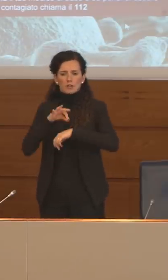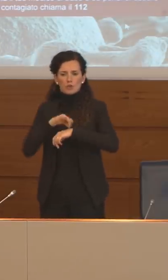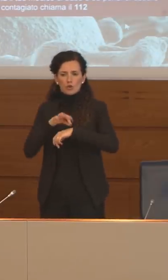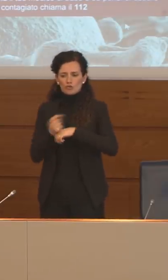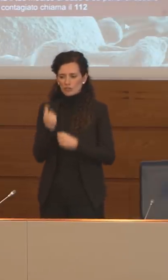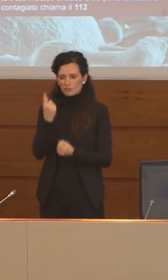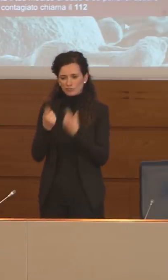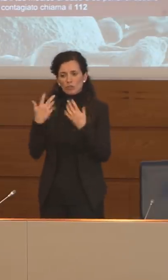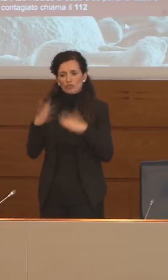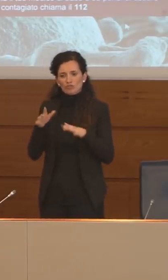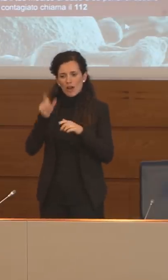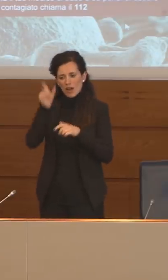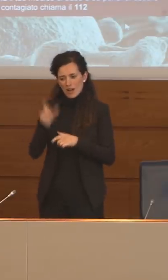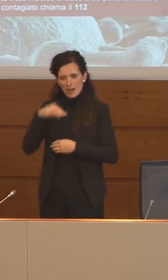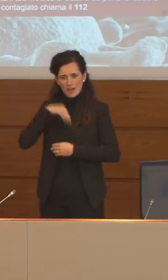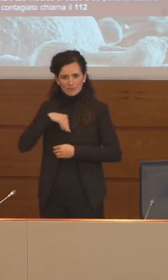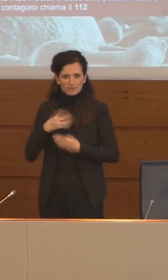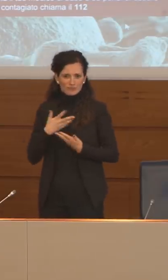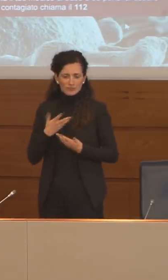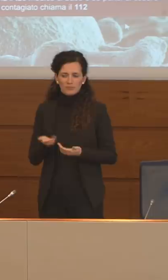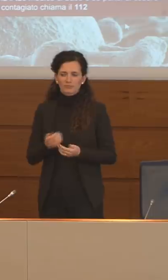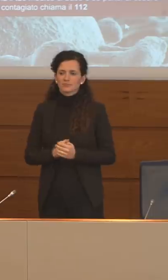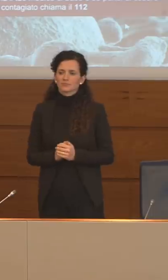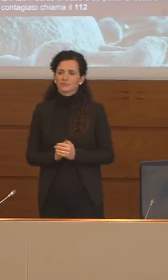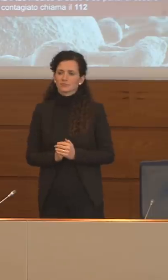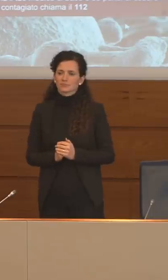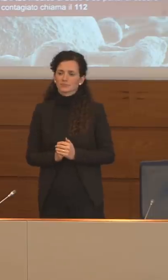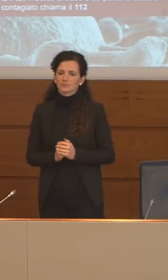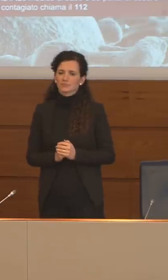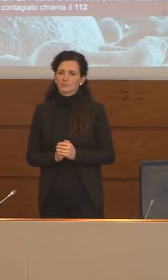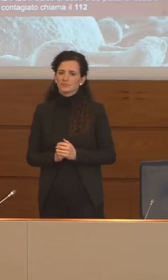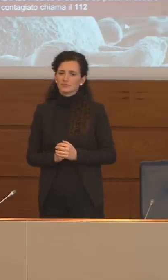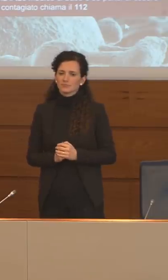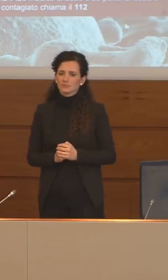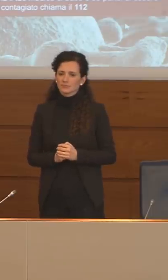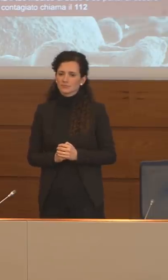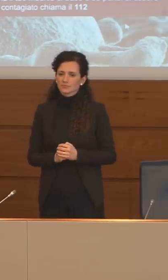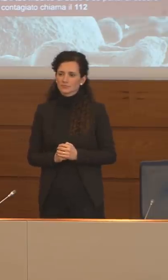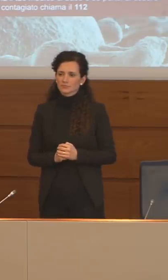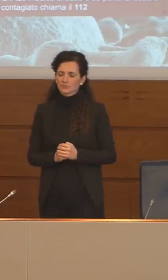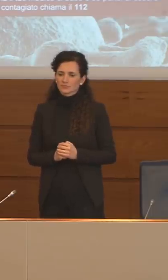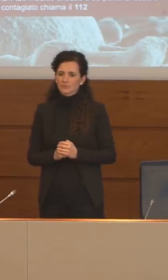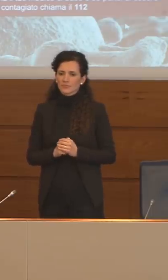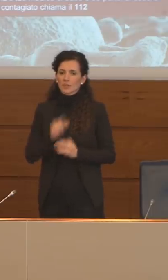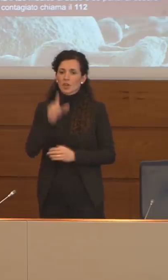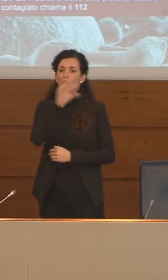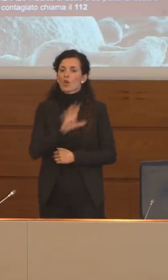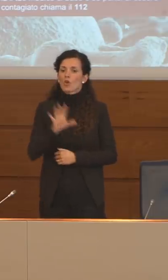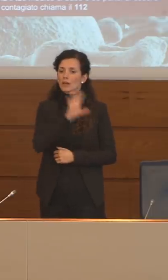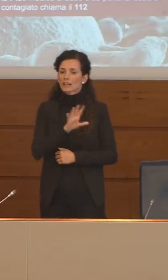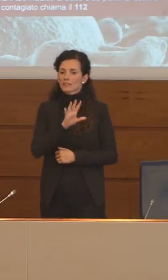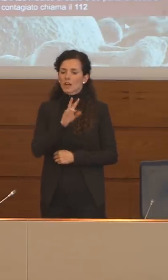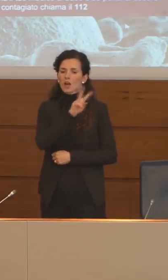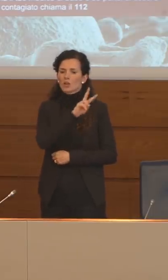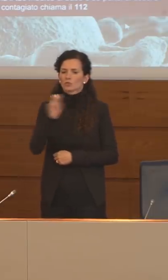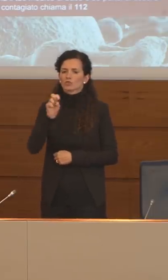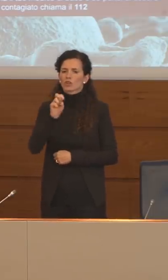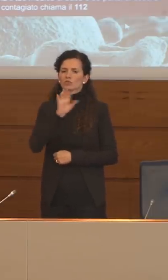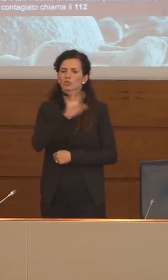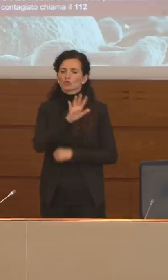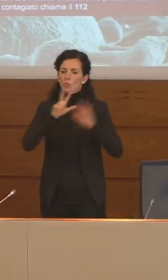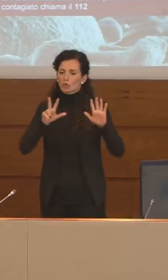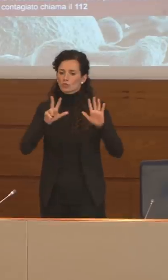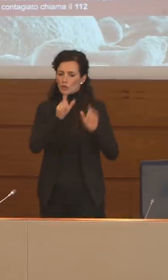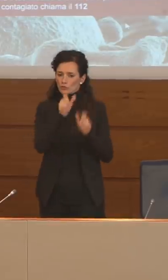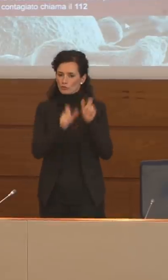da parte dei pazienti il la lombardia far registrare 258